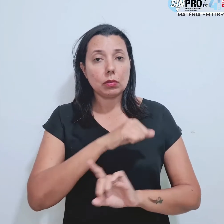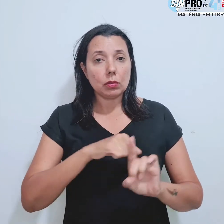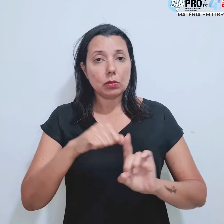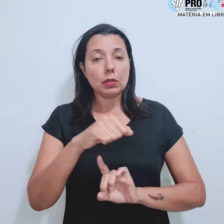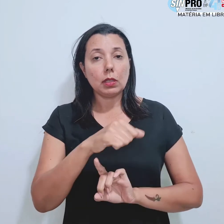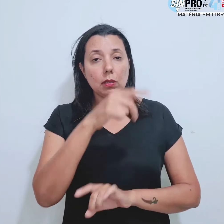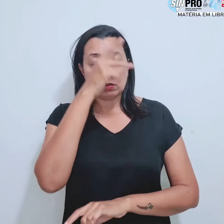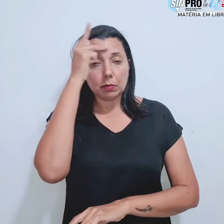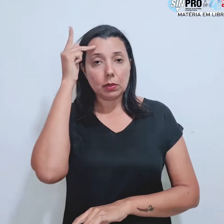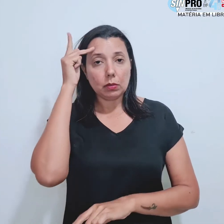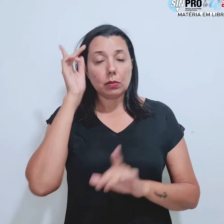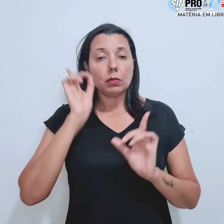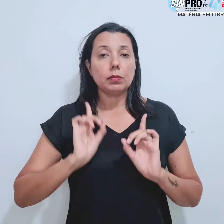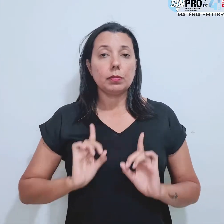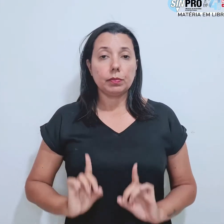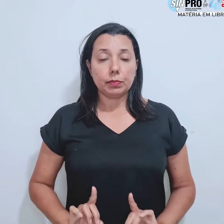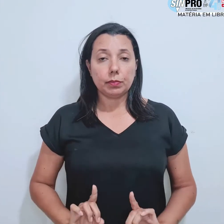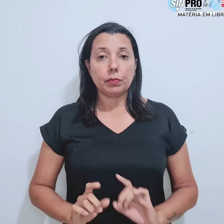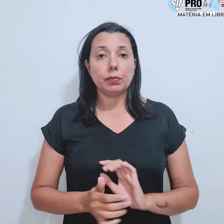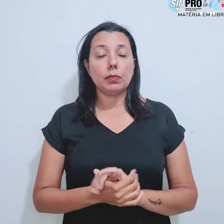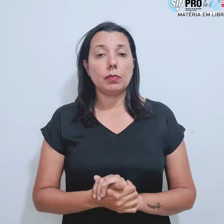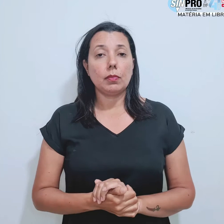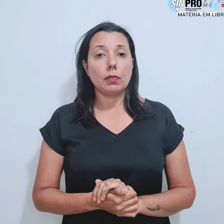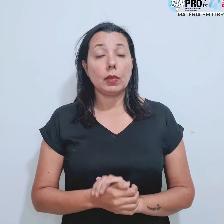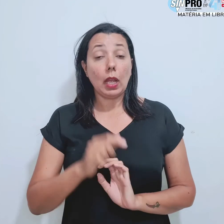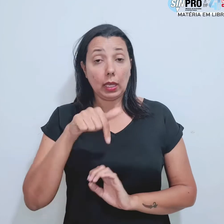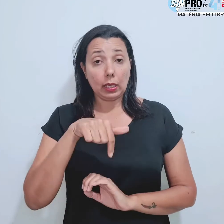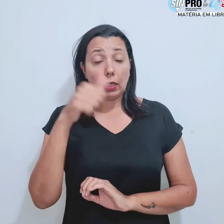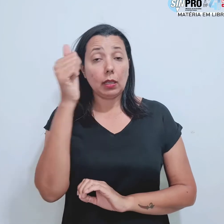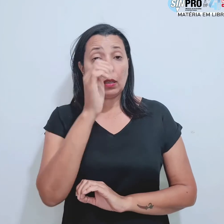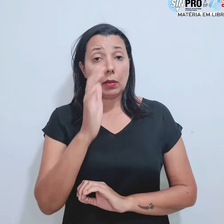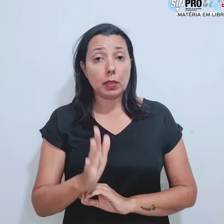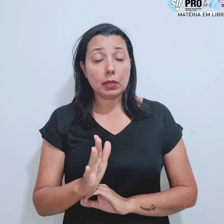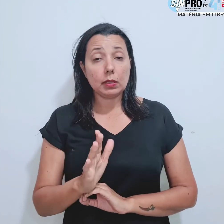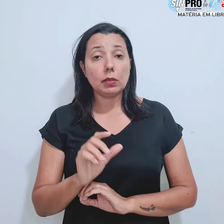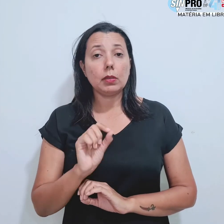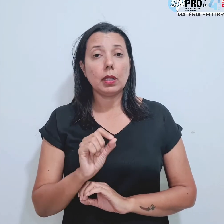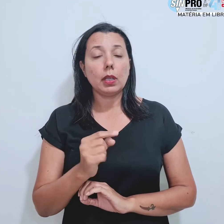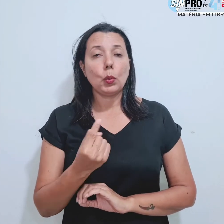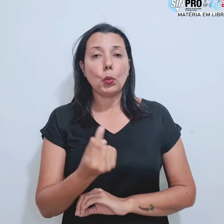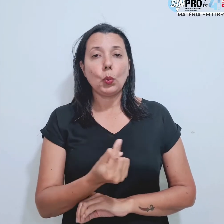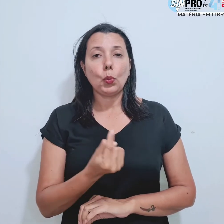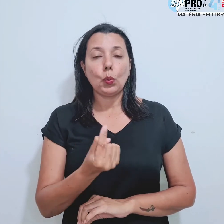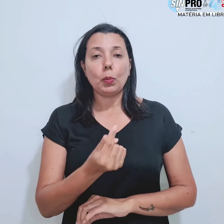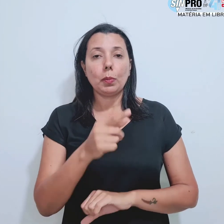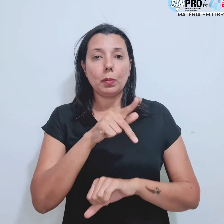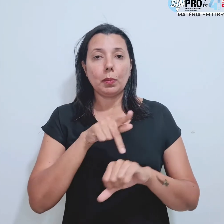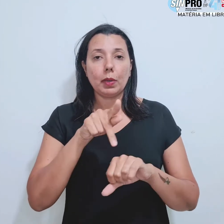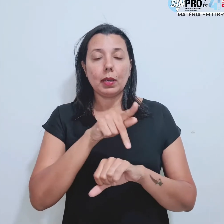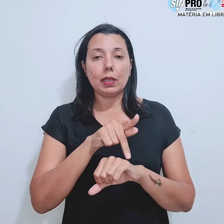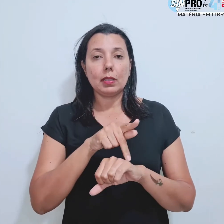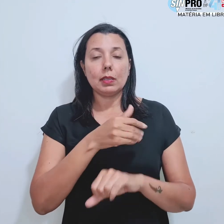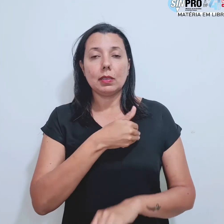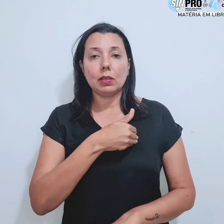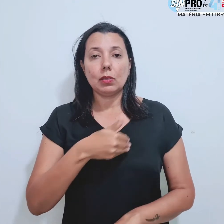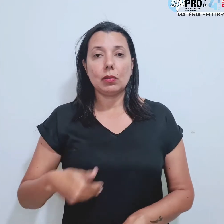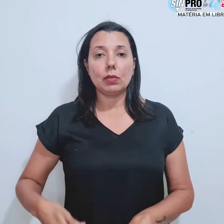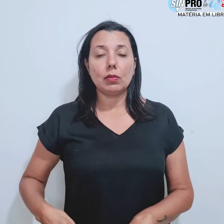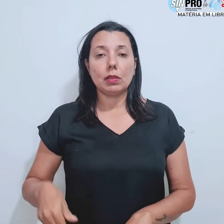das pessoas com deficiência. O Brasil é um dos únicos países em que o governo